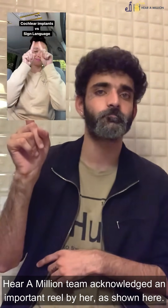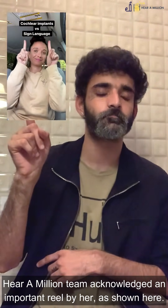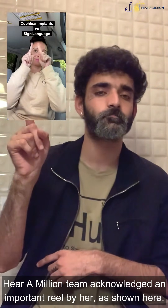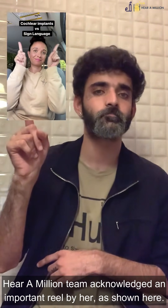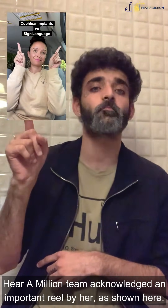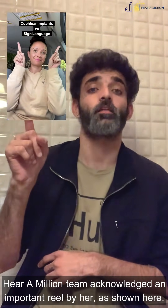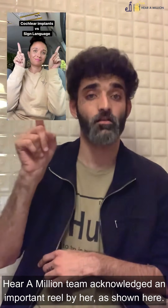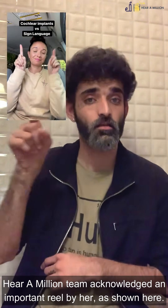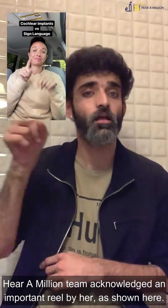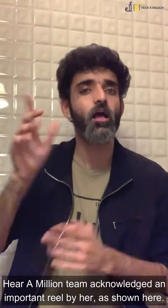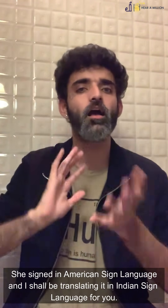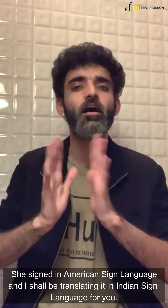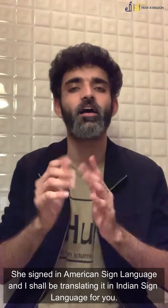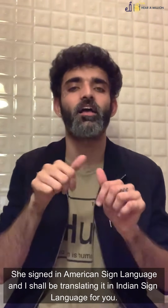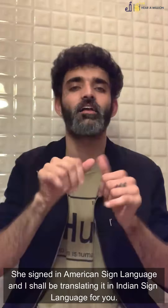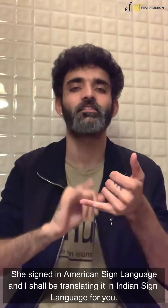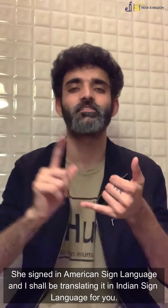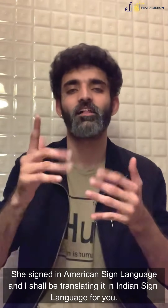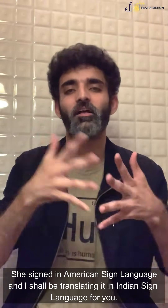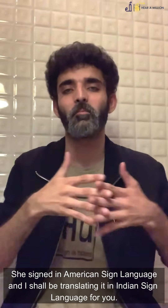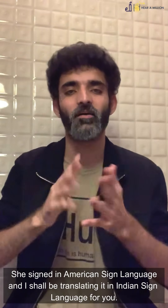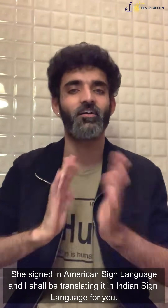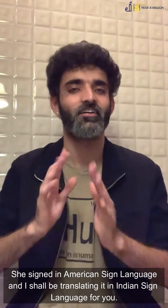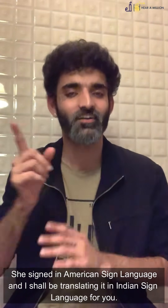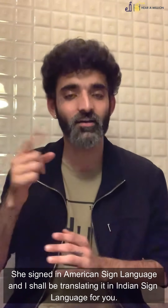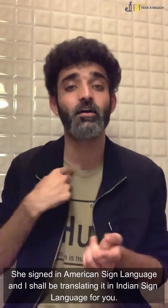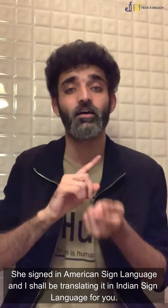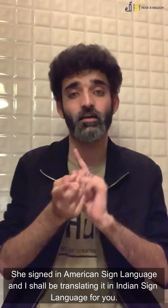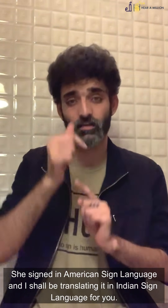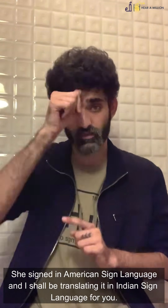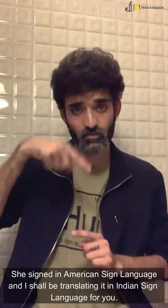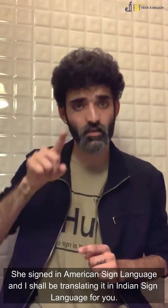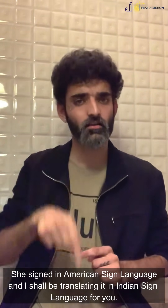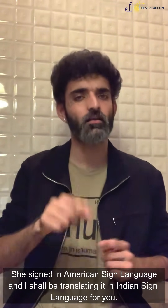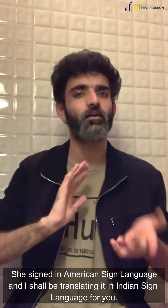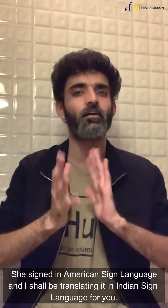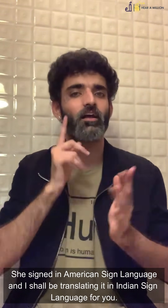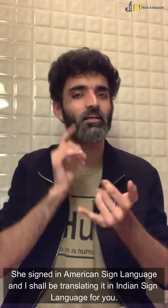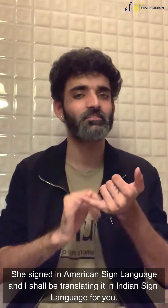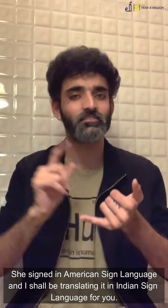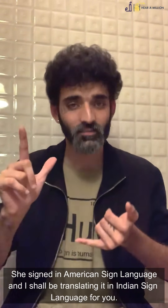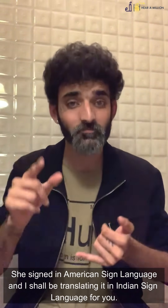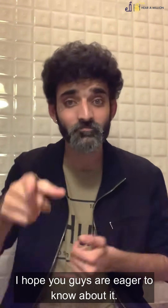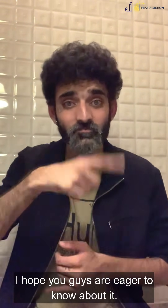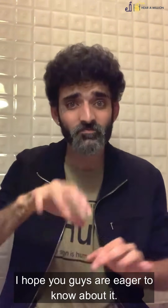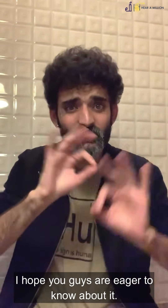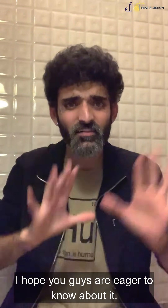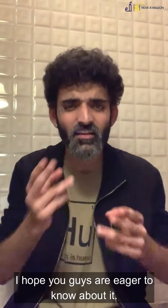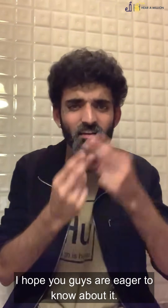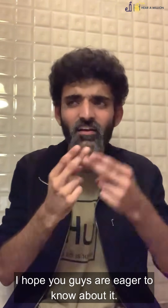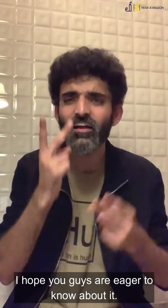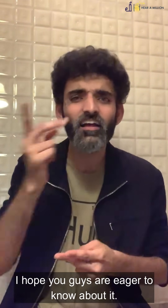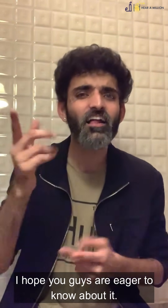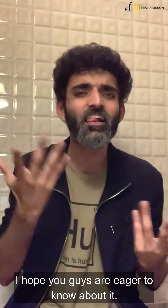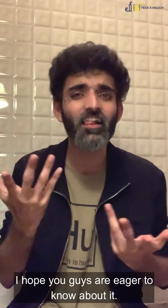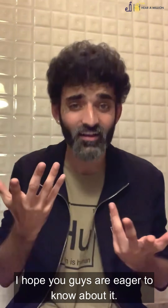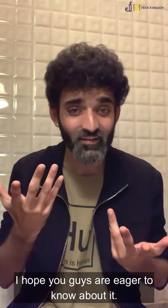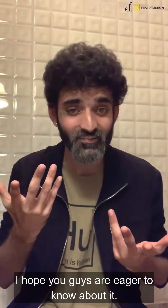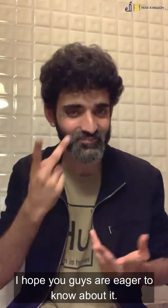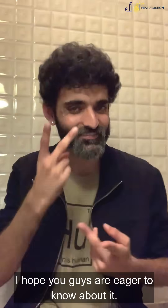आपको बताना चाहेंगे। उन्होंने अमेरिकी सांकेतिक भाषा में उसको किया है। मैं उसका रूपांतरण भारतीय सांकेतिक भाषा में करूँगा। आशा